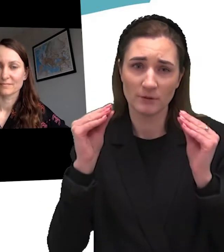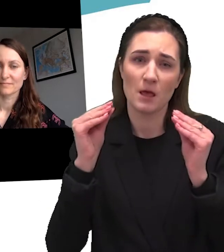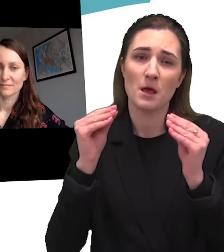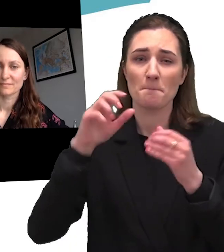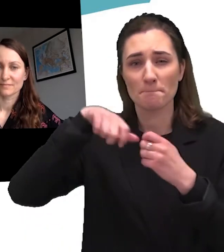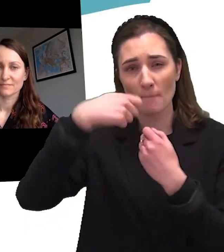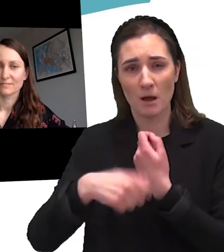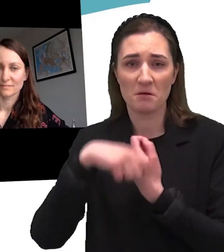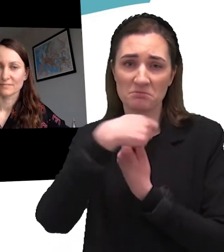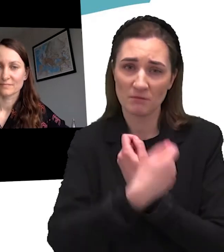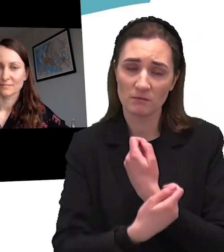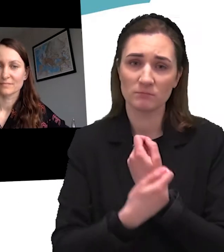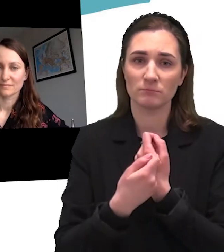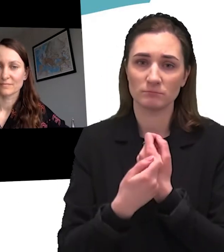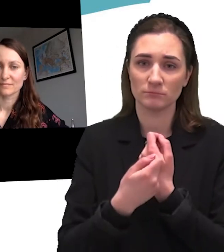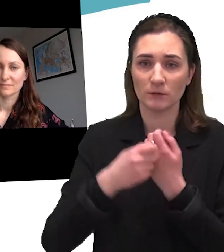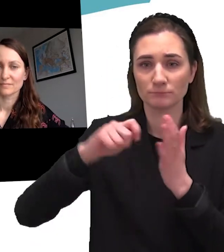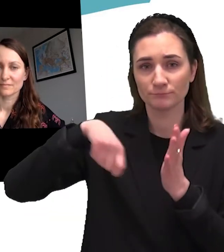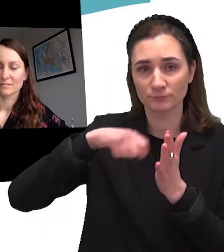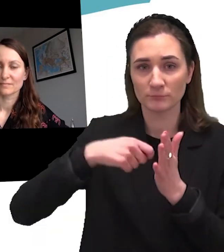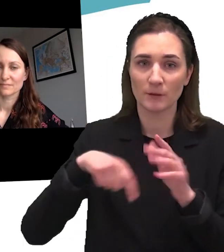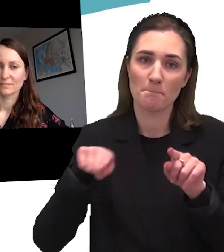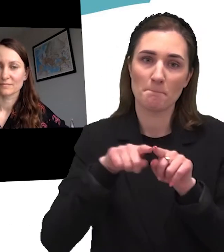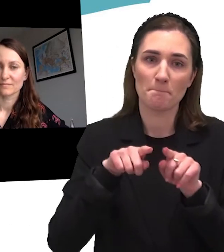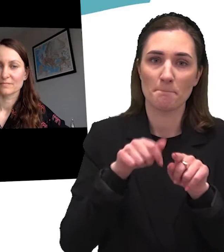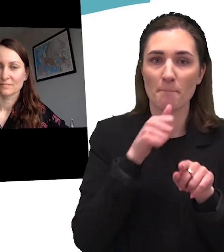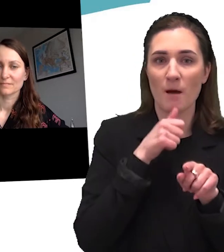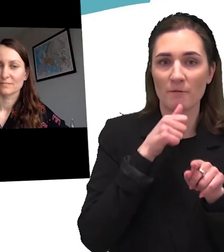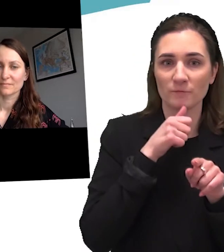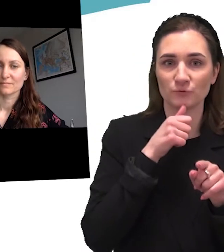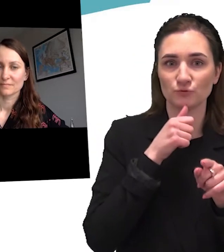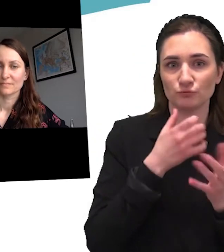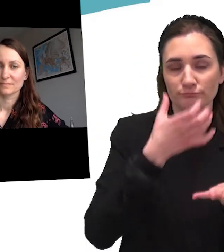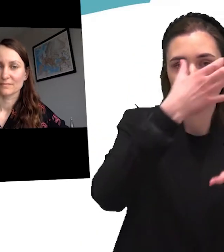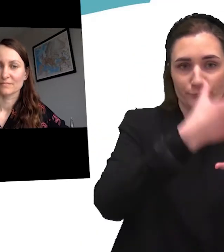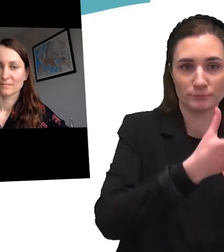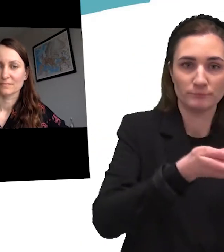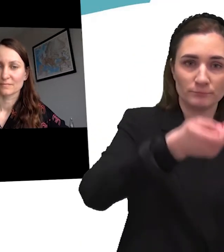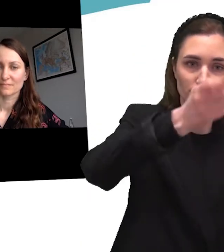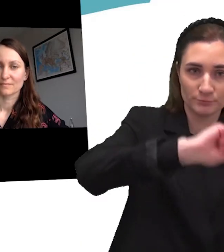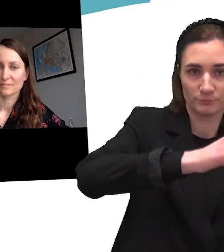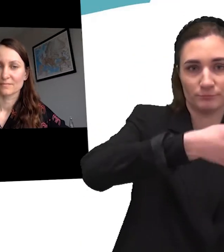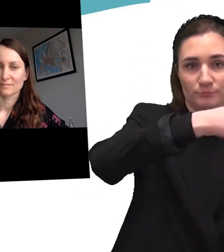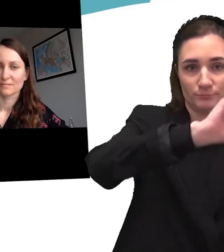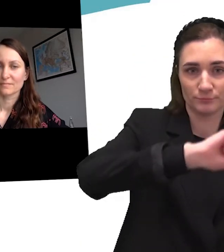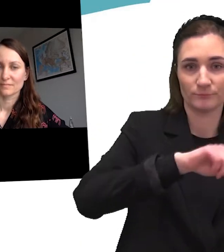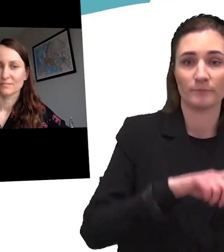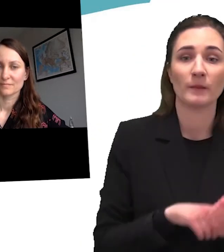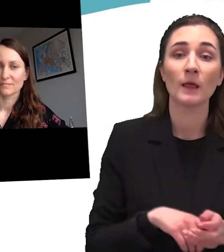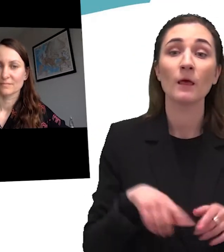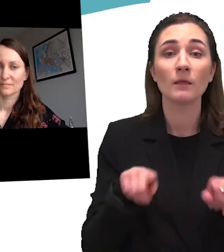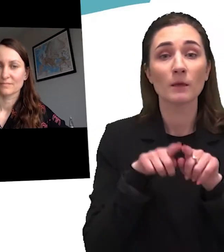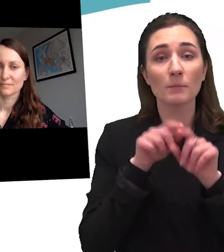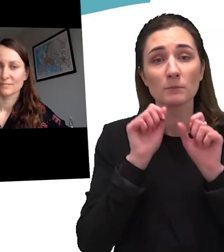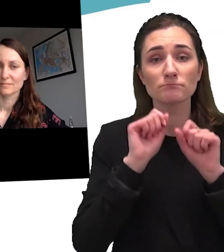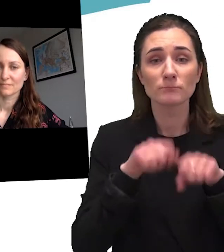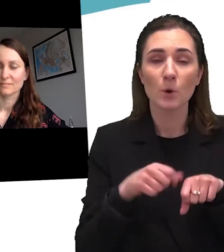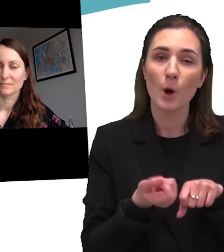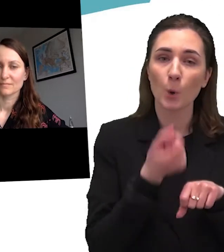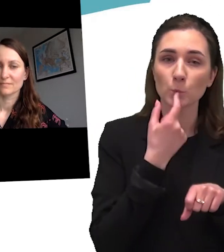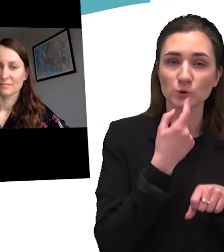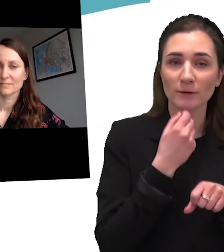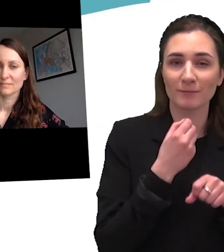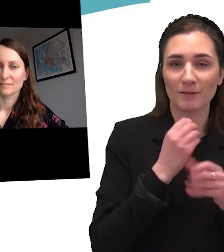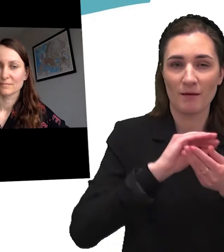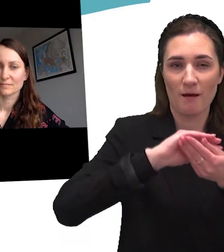ar banano, bet jau kuris būtų pilnai sunokęs varškė ir įdėti ledų taurės. Tai arba, pavyzdžiui,